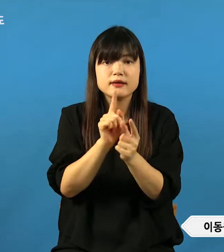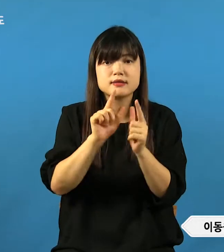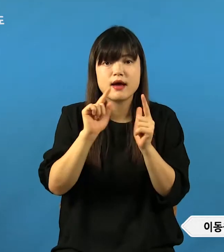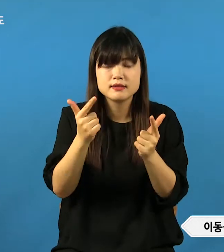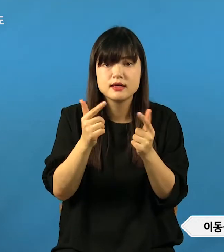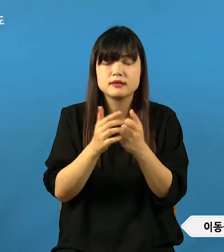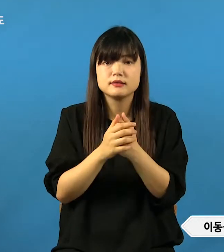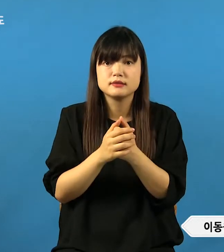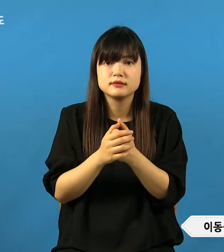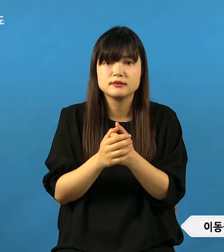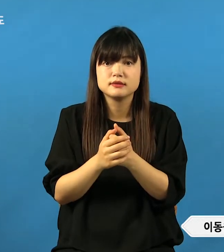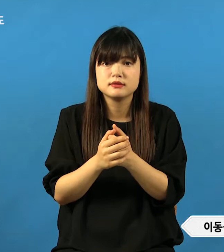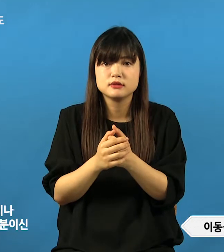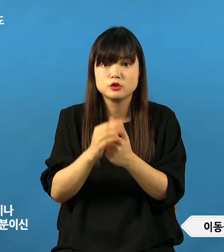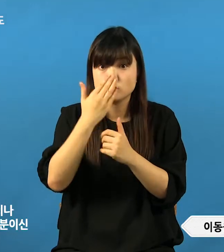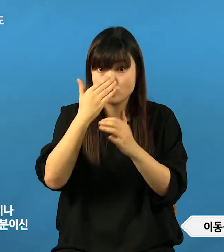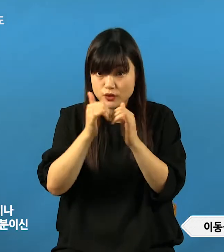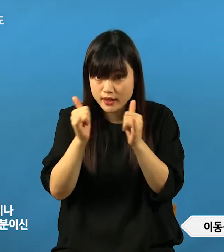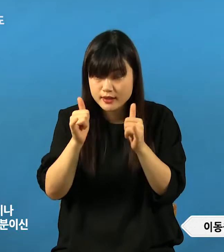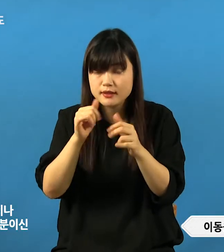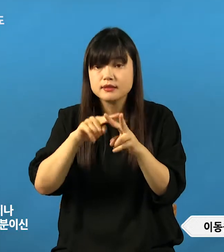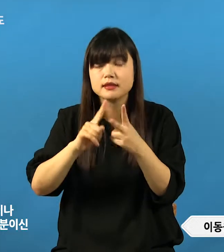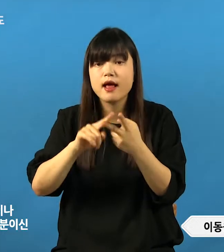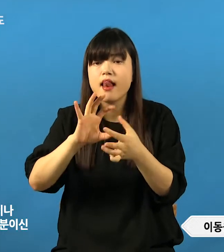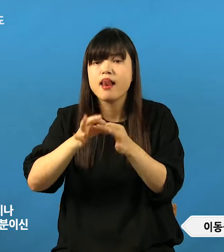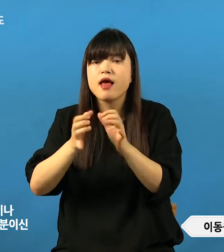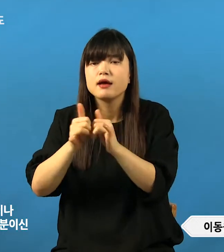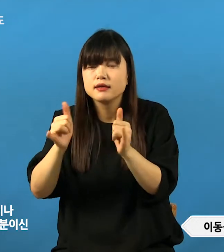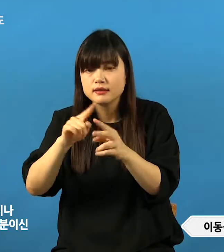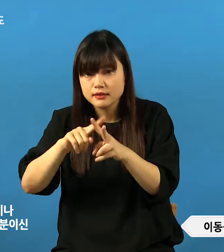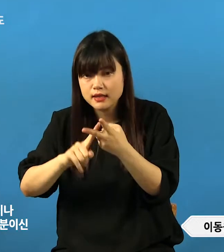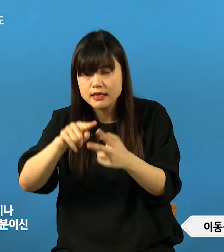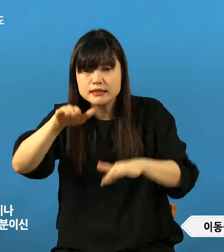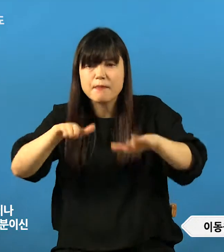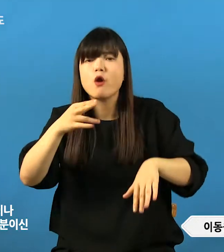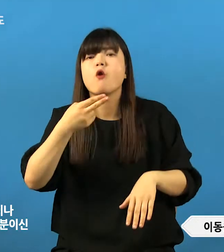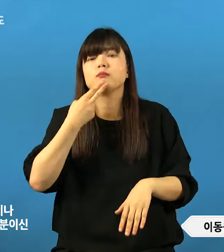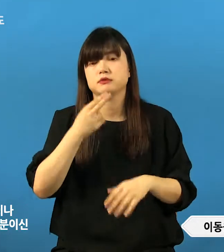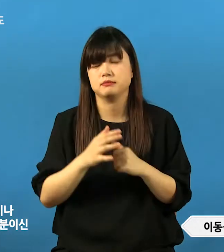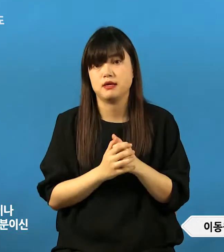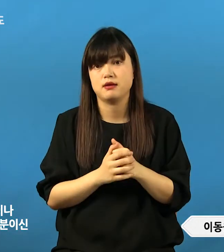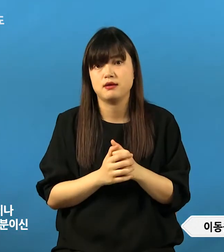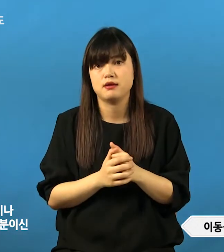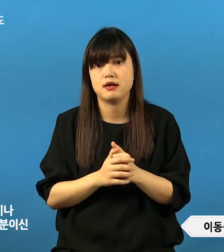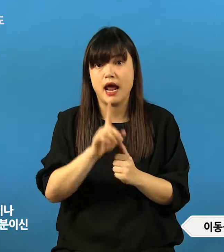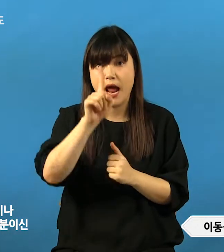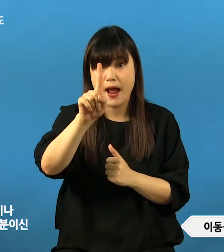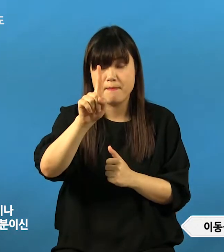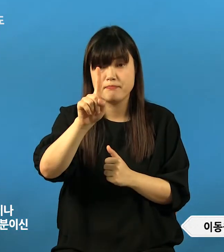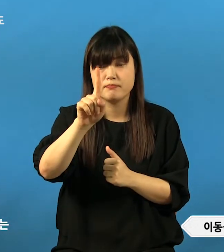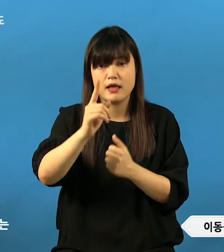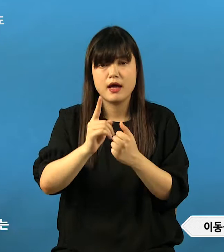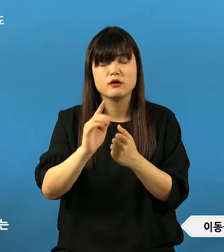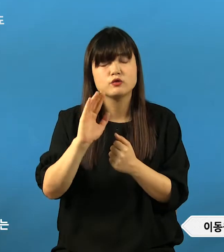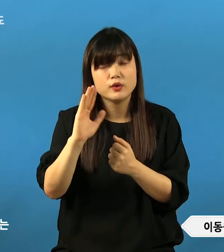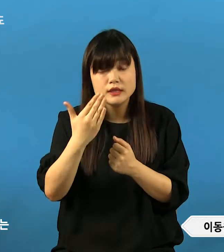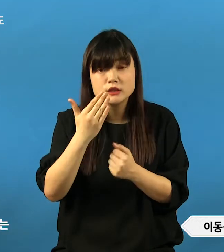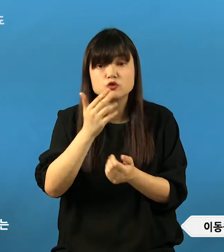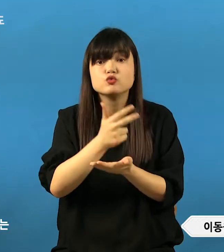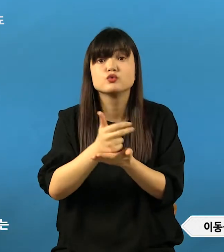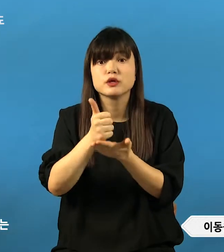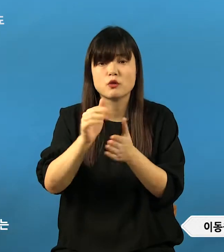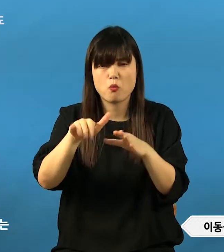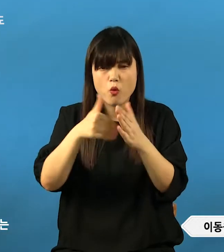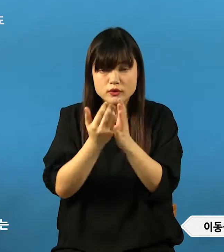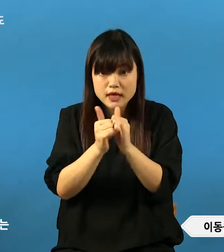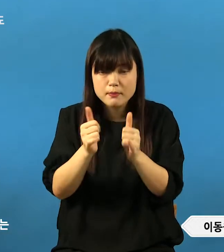당하지 아니하리라 하니 12절 유태인이나 헬라인이나 차별이 없습니다. 한 분이신 주께서